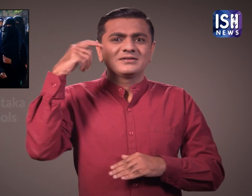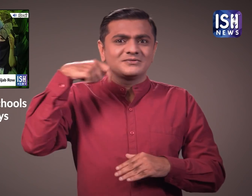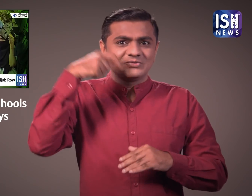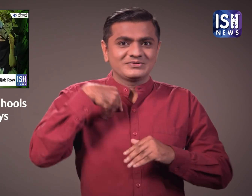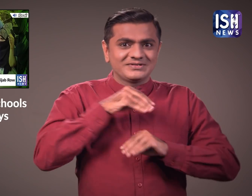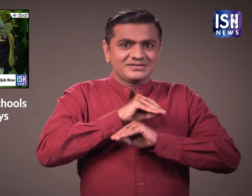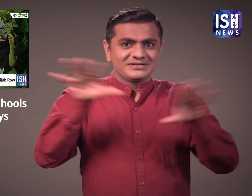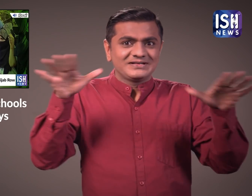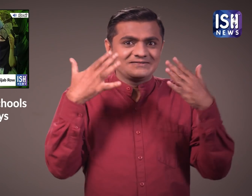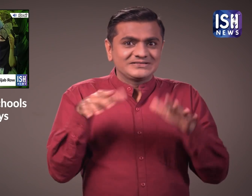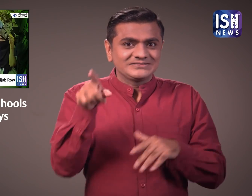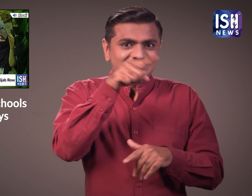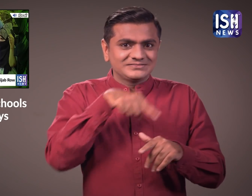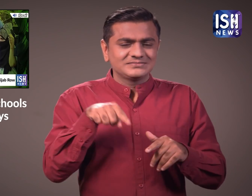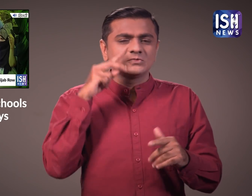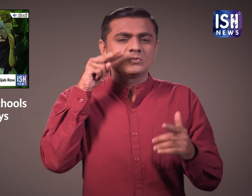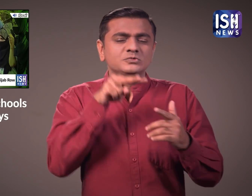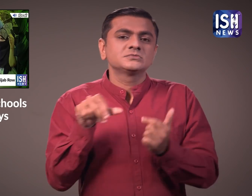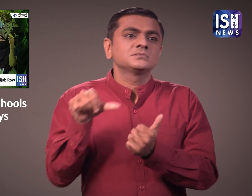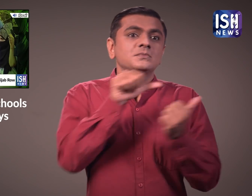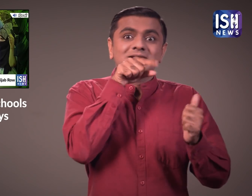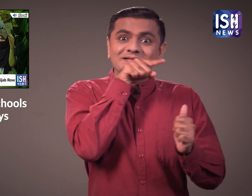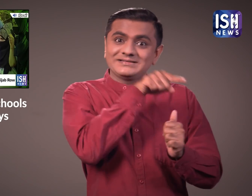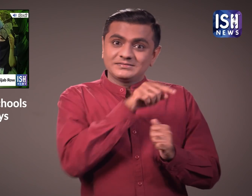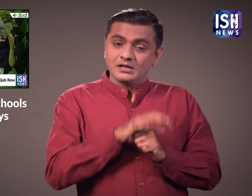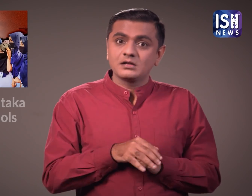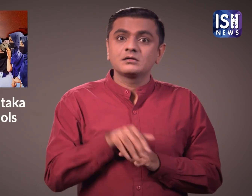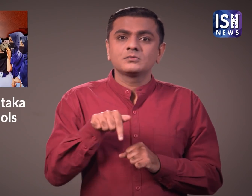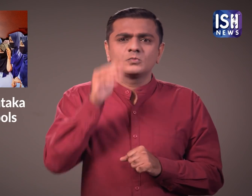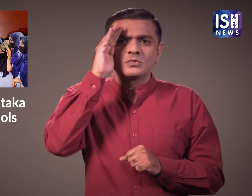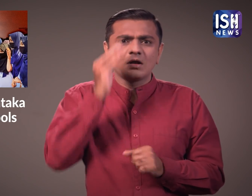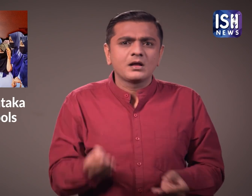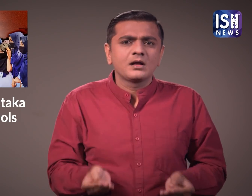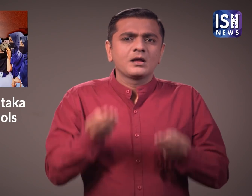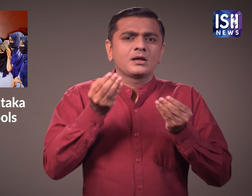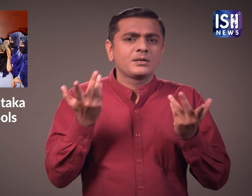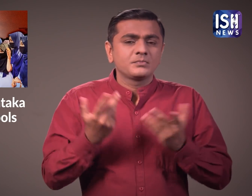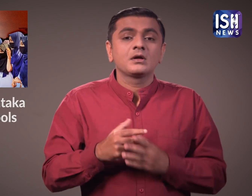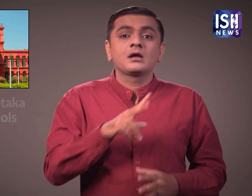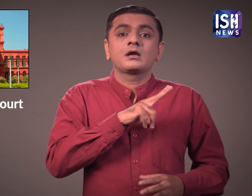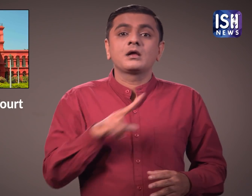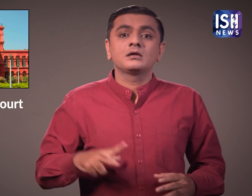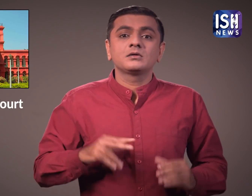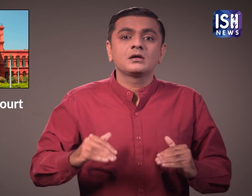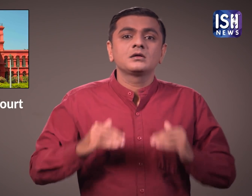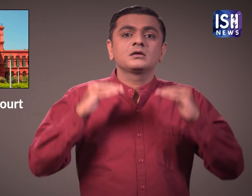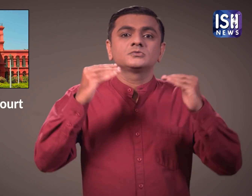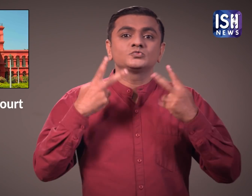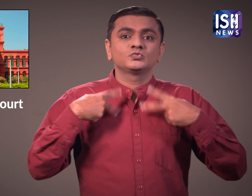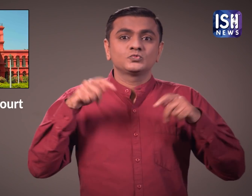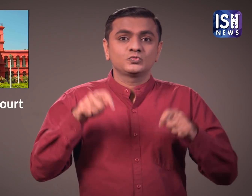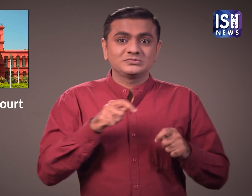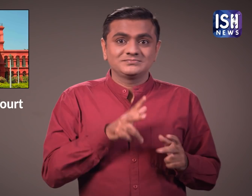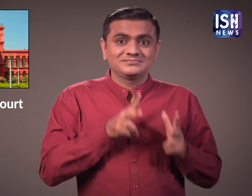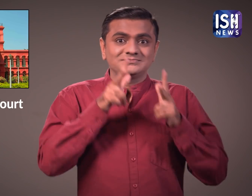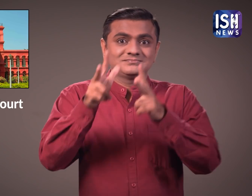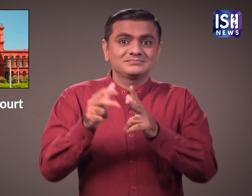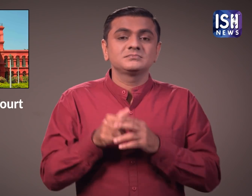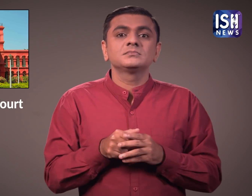पहले इस पर एक वीडियो जारी किया था, आप वापस इसे देख सकते हैं। नविन्तम अपडेट में करनाटक उच्चन आयले की बेंच ने हिजाब